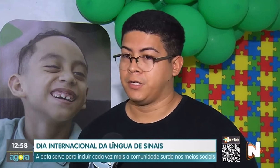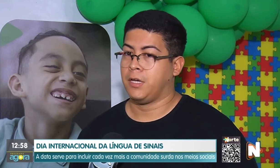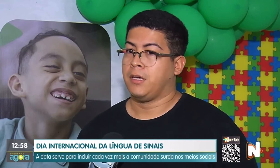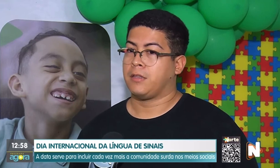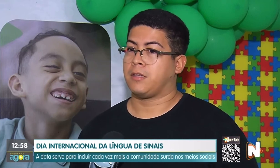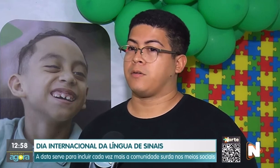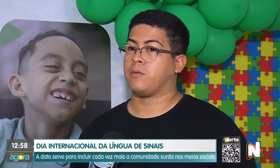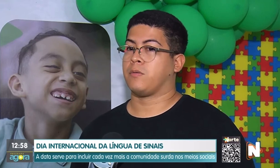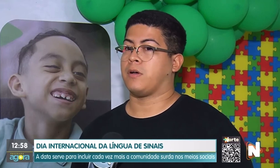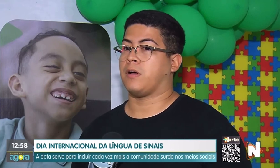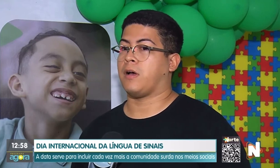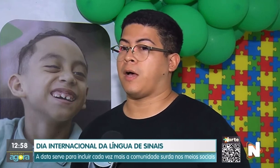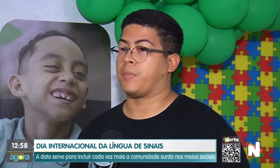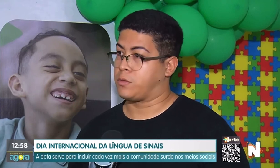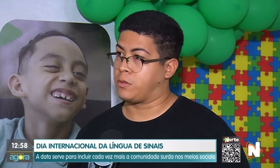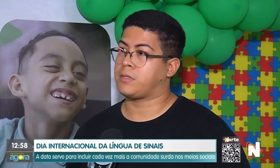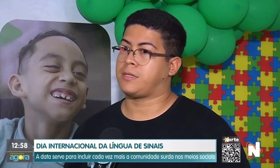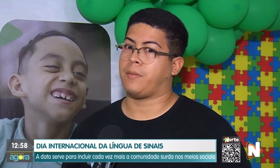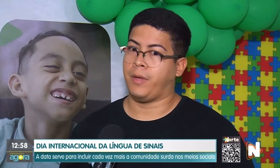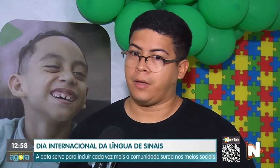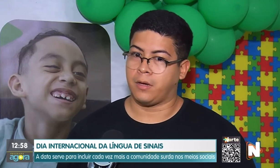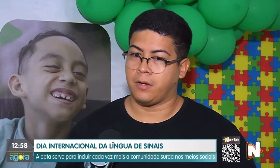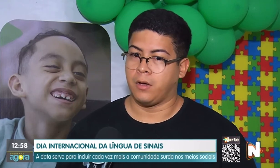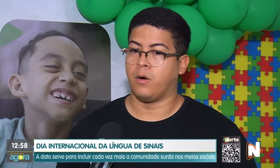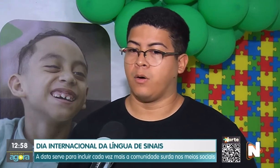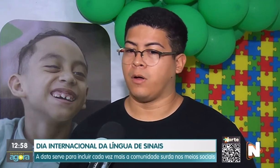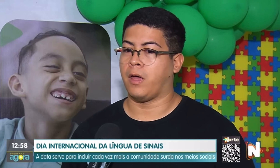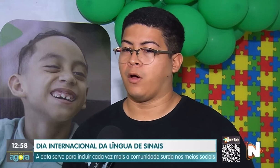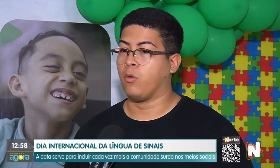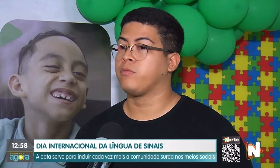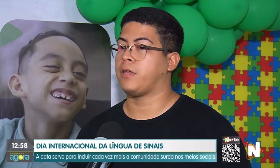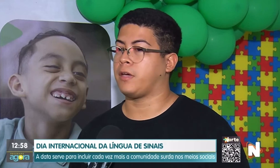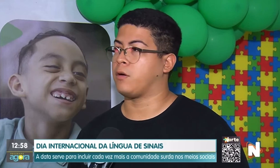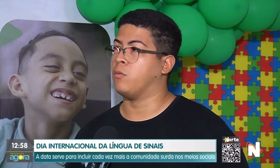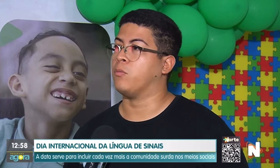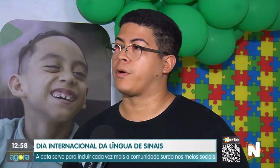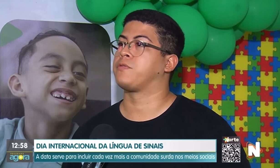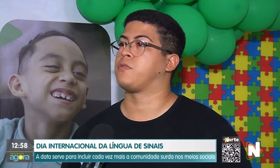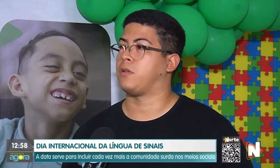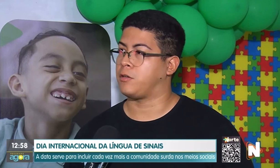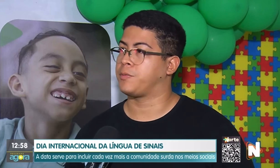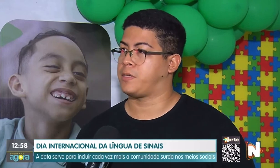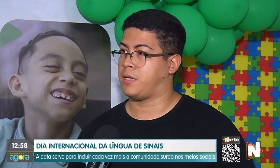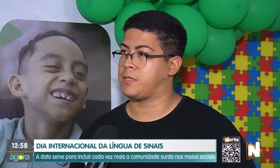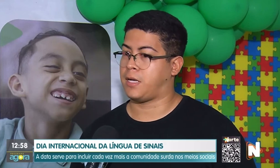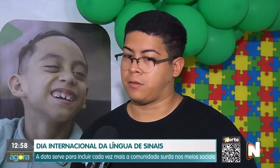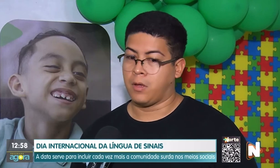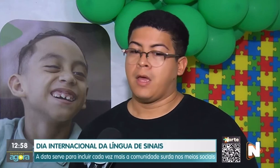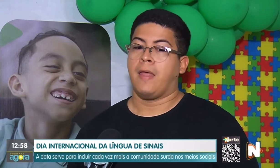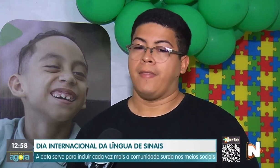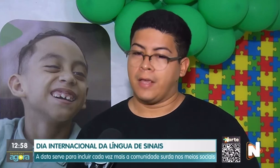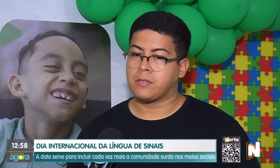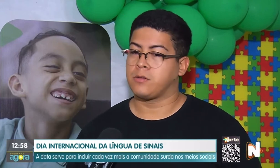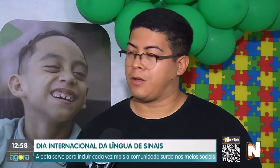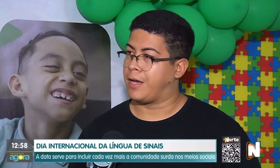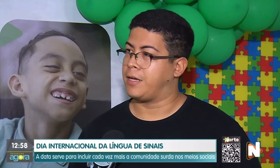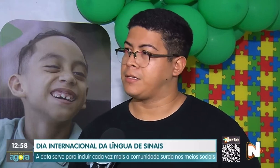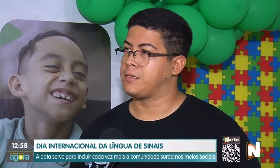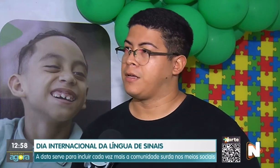Então a pessoa saber ou ter um profissional especializado nesses locais